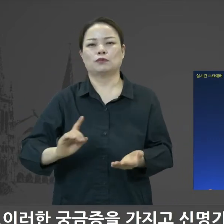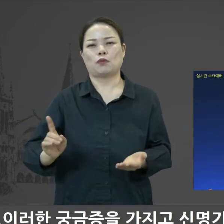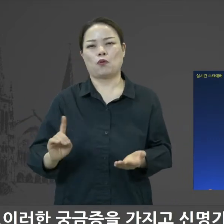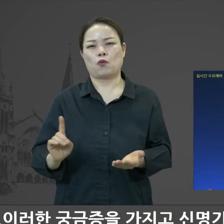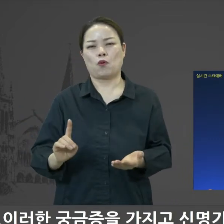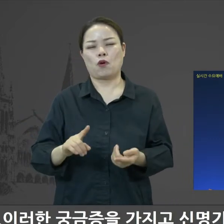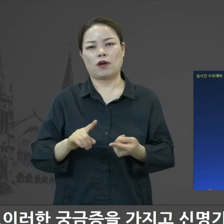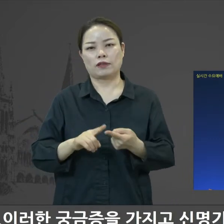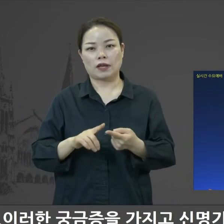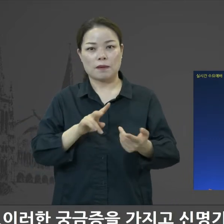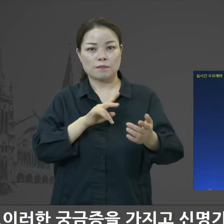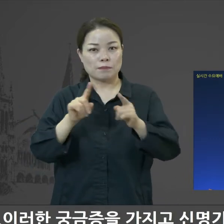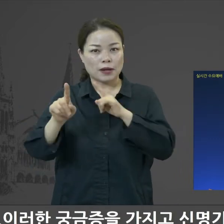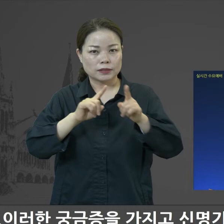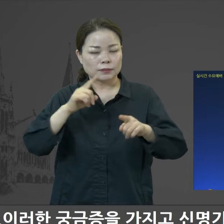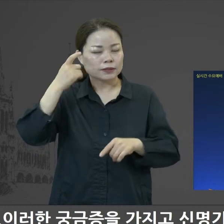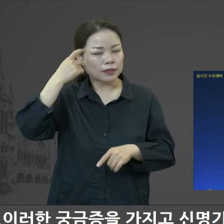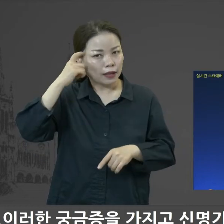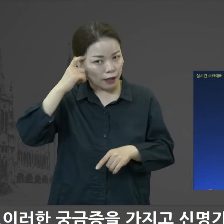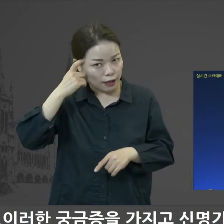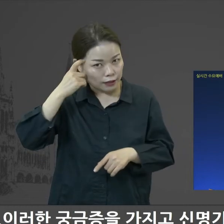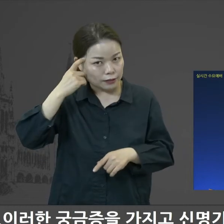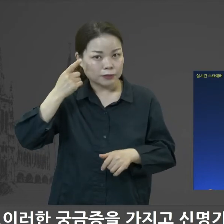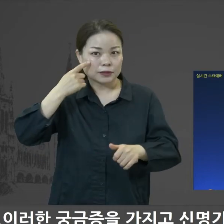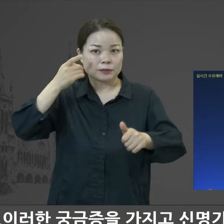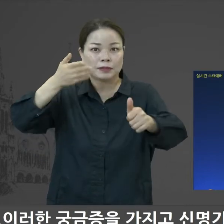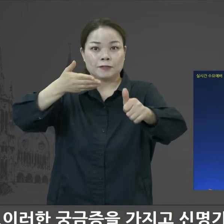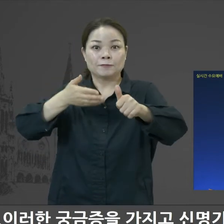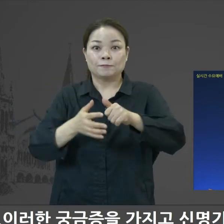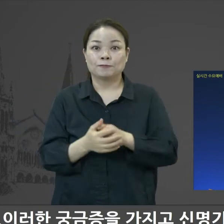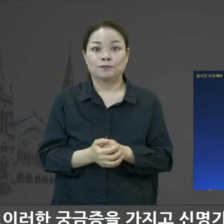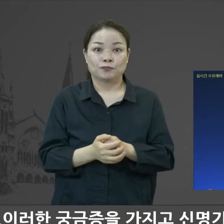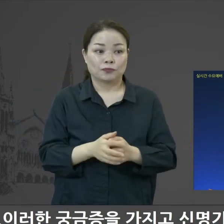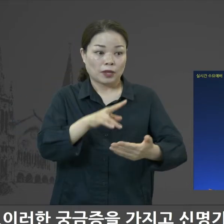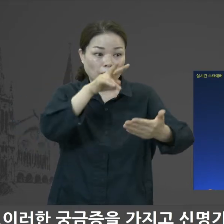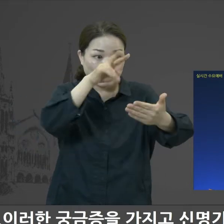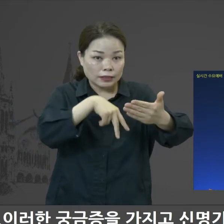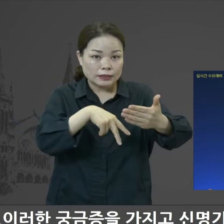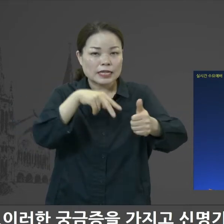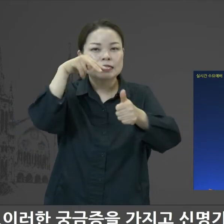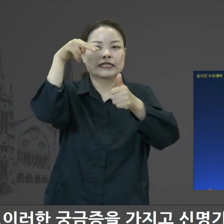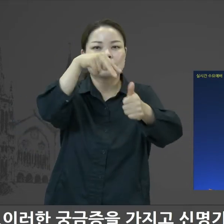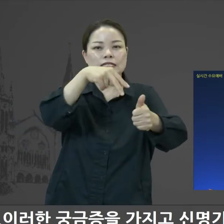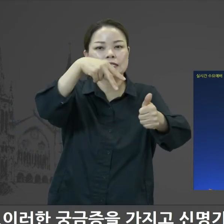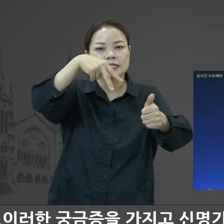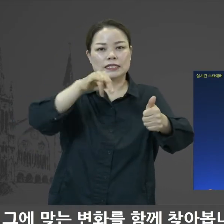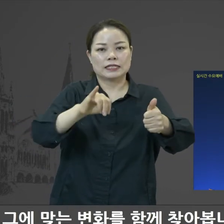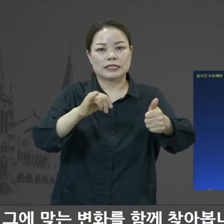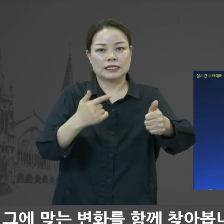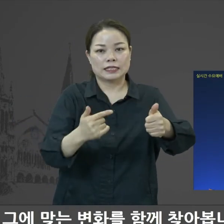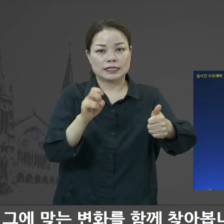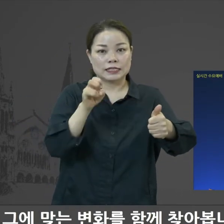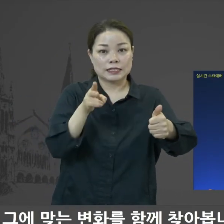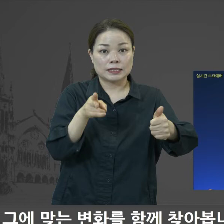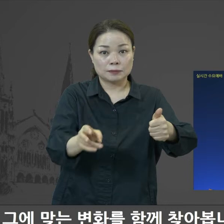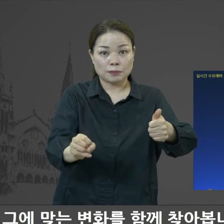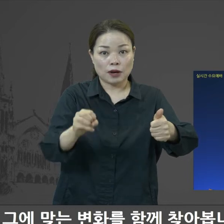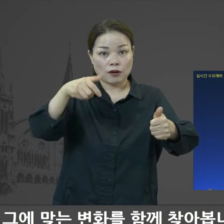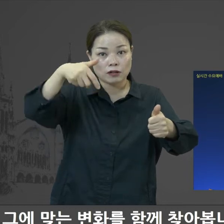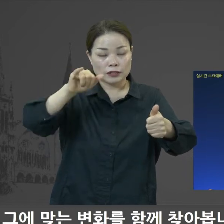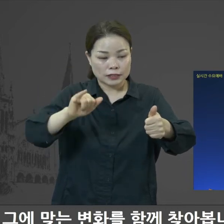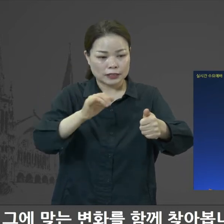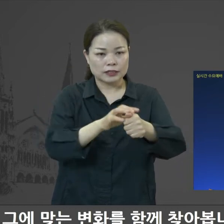무엇일까를 말씀 속에서 한번 찾아보면 좋을 것 같습니다. 우리가 읽은 말씀은 신명기입니다. 거듭된 하나님의